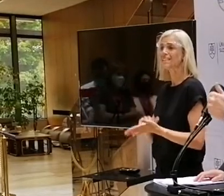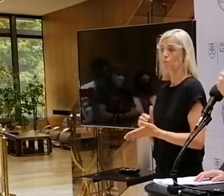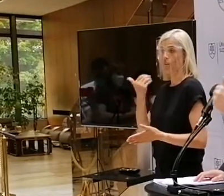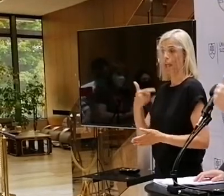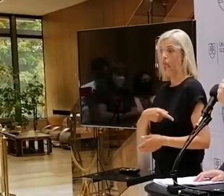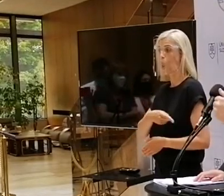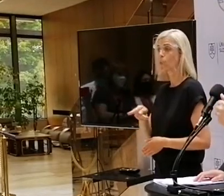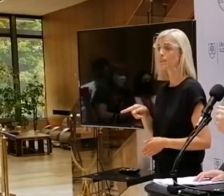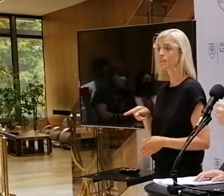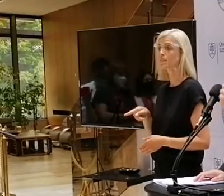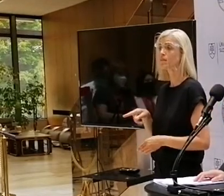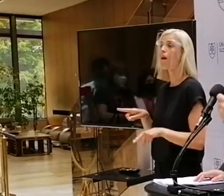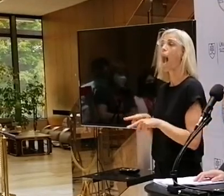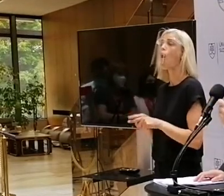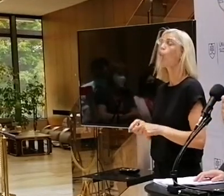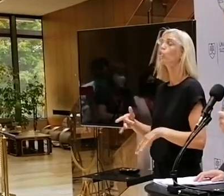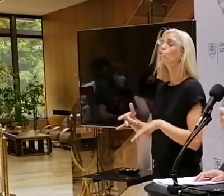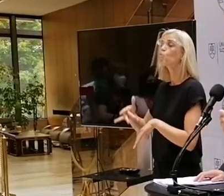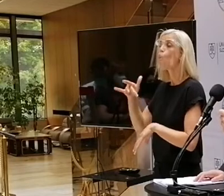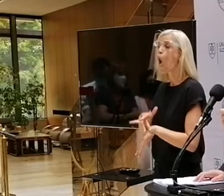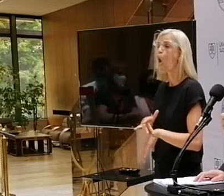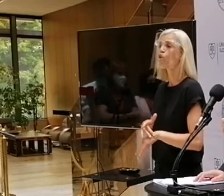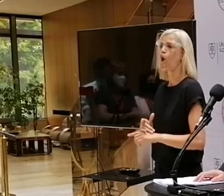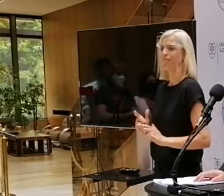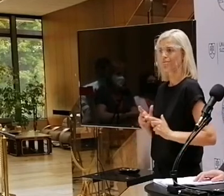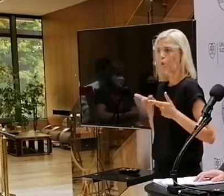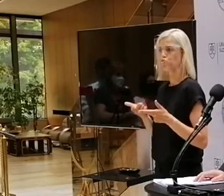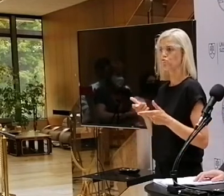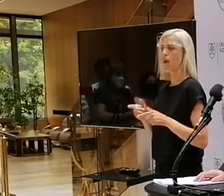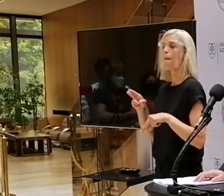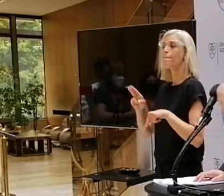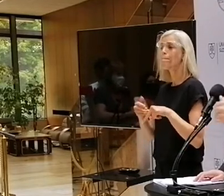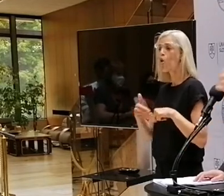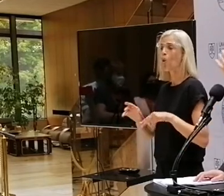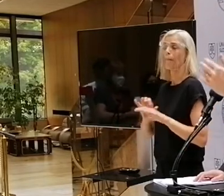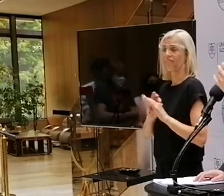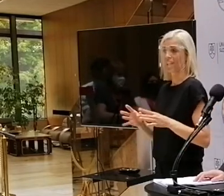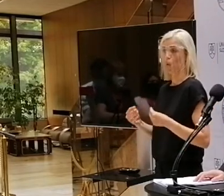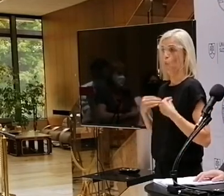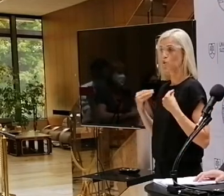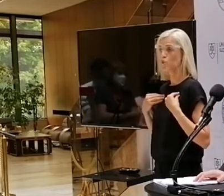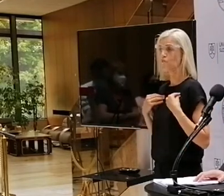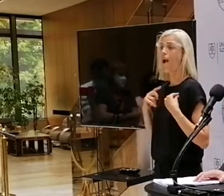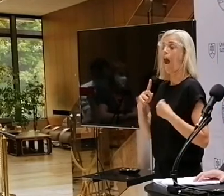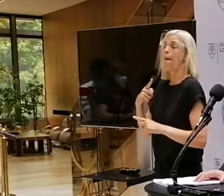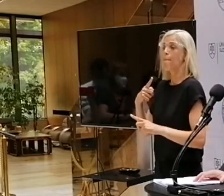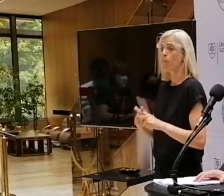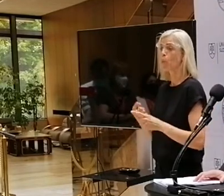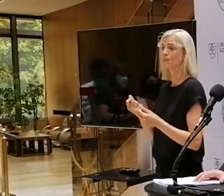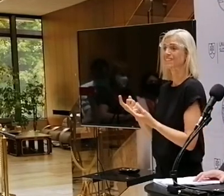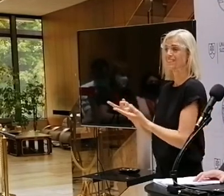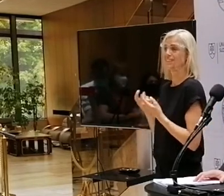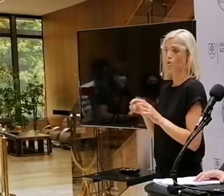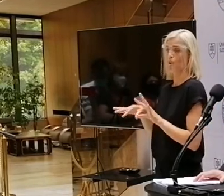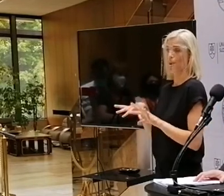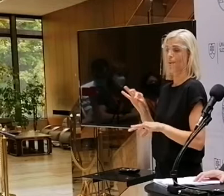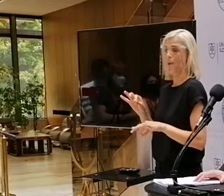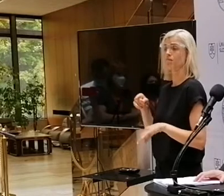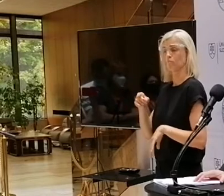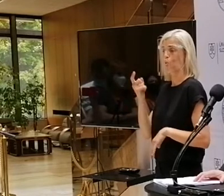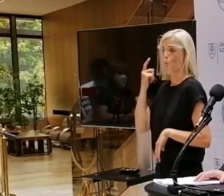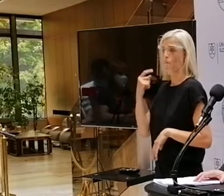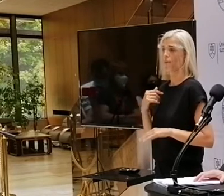si budú môcť ten dôchodok vôbec užiť, že sa ho dožijú, a súčasne nájsť zdroje, aby sme mali zdroje na financovanie dôchodkov. Samozrejme, že si to